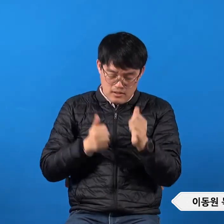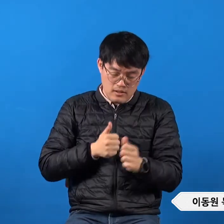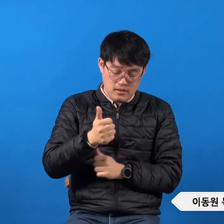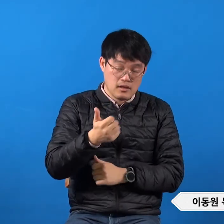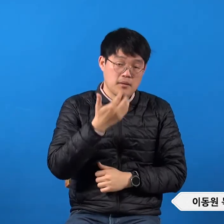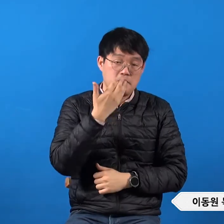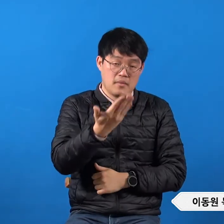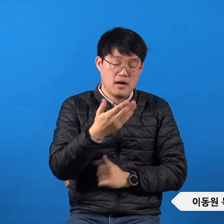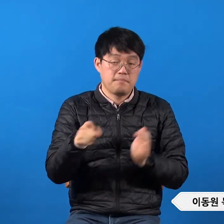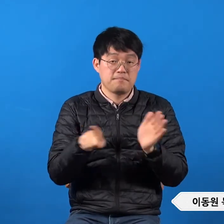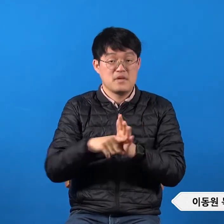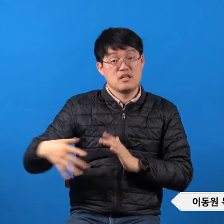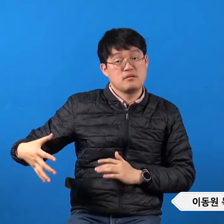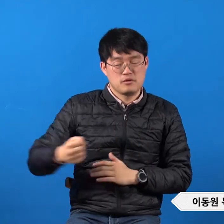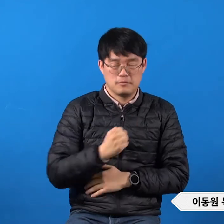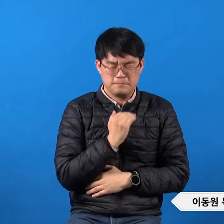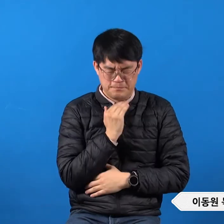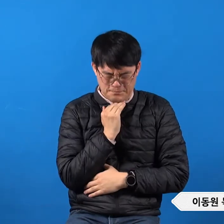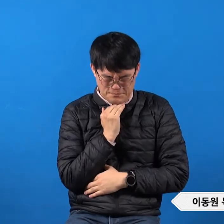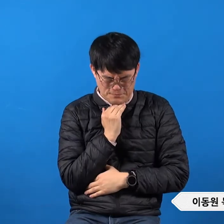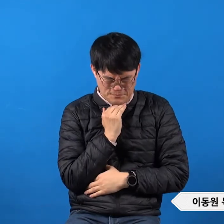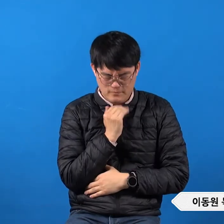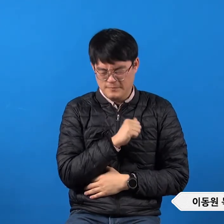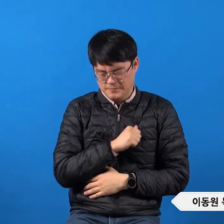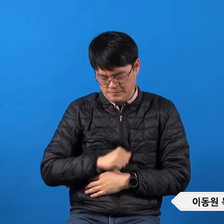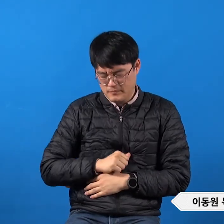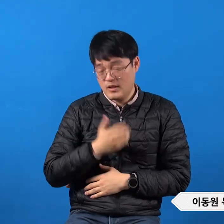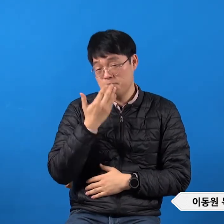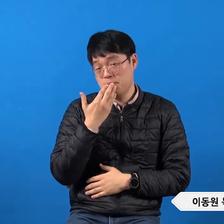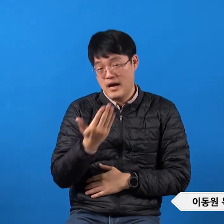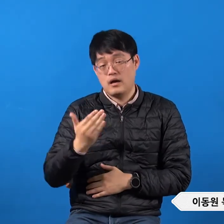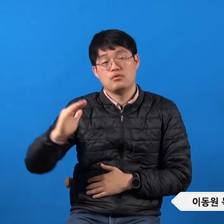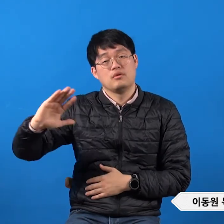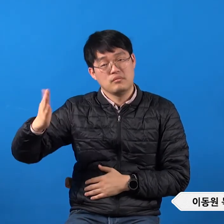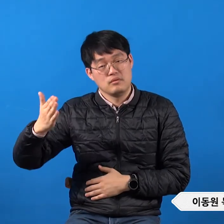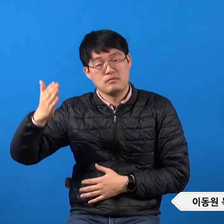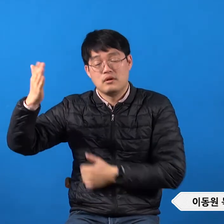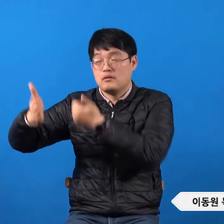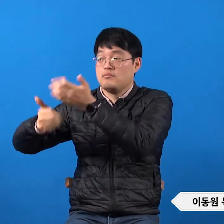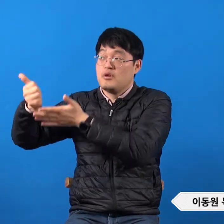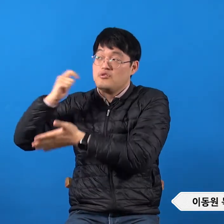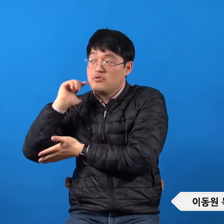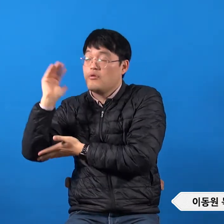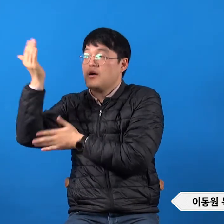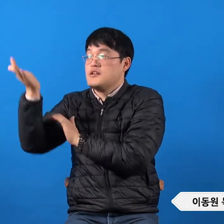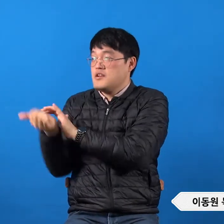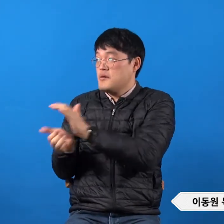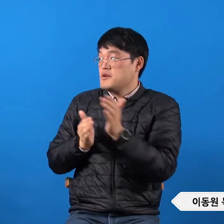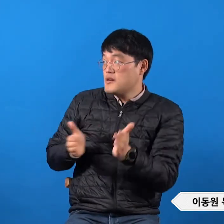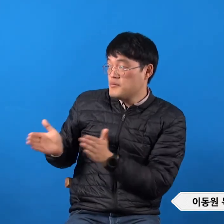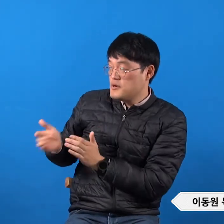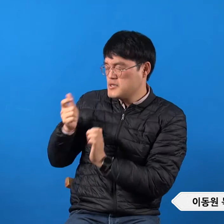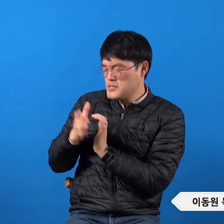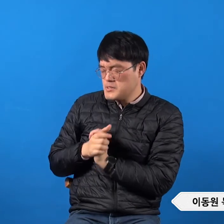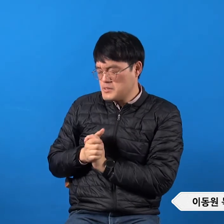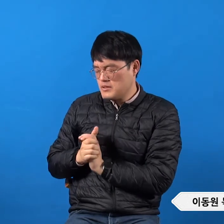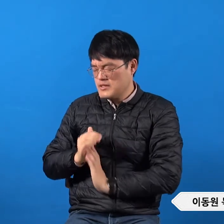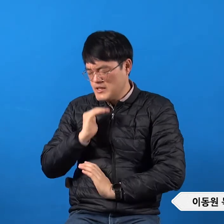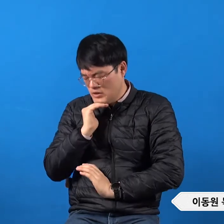있어야 합니다. 그리고 믿음으로 기다릴 수 있어야 합니다. 하나님의 영광을 예배하며 기다리는 자가